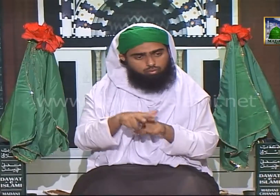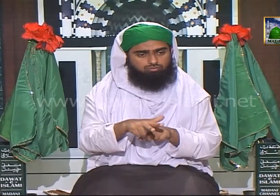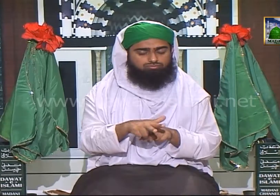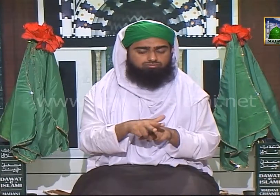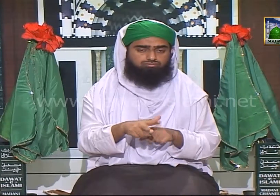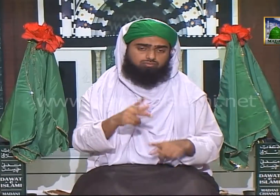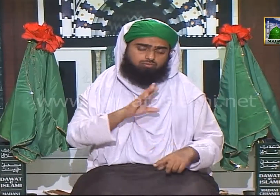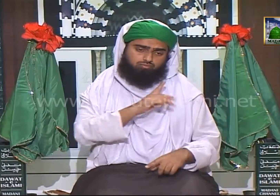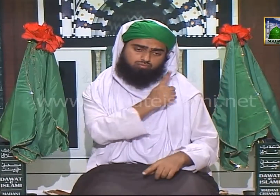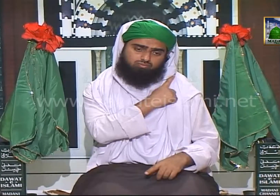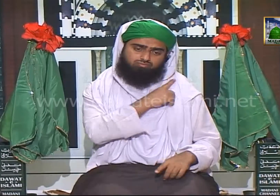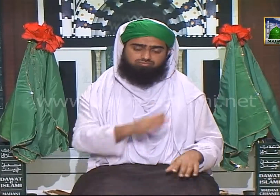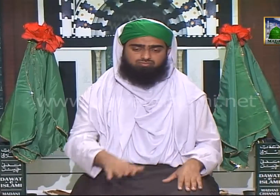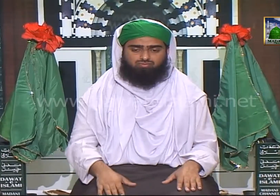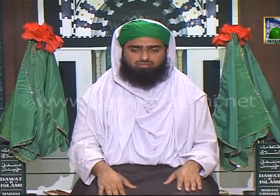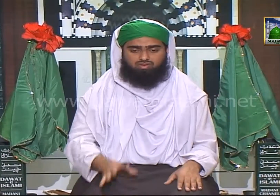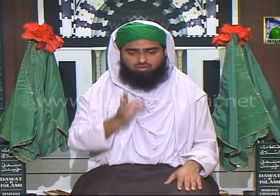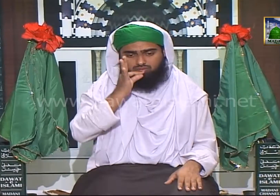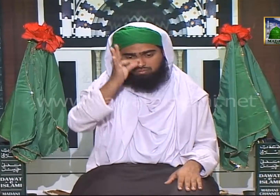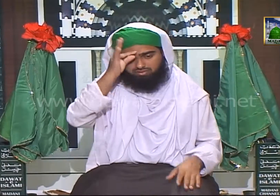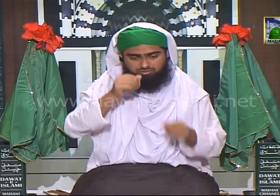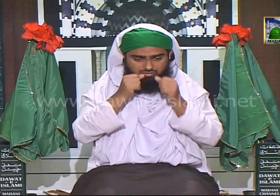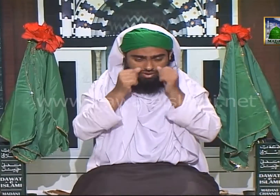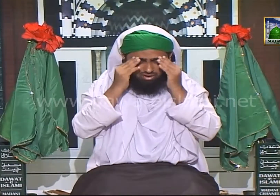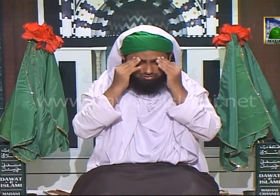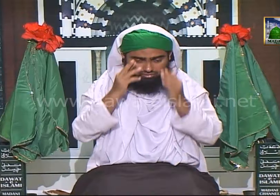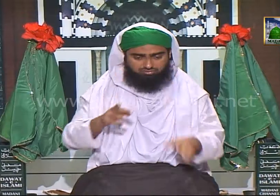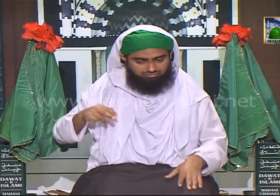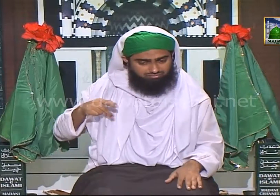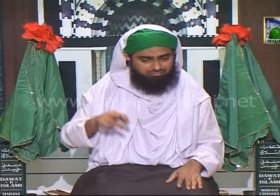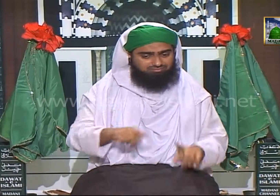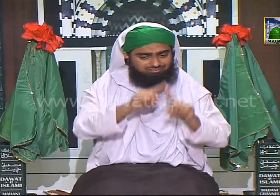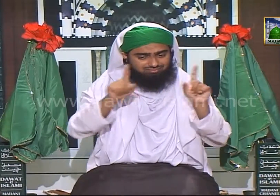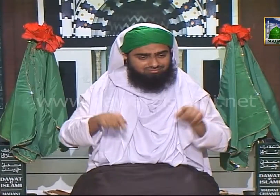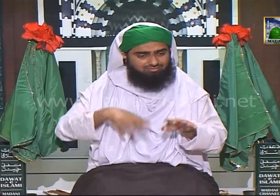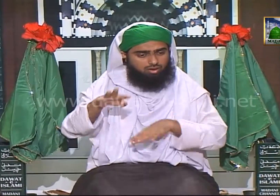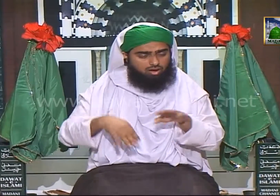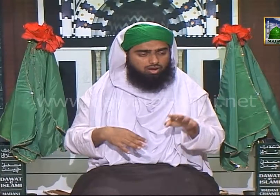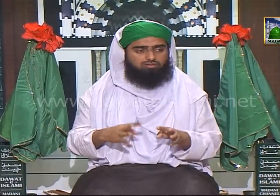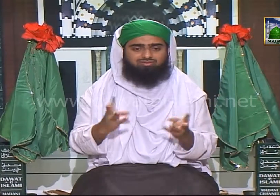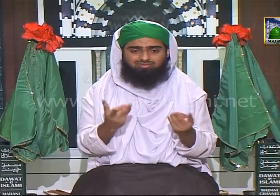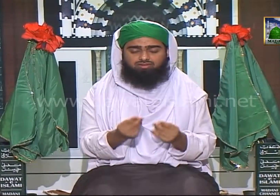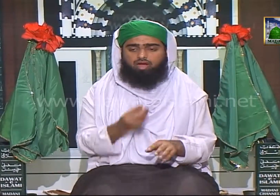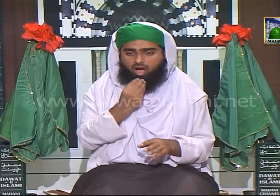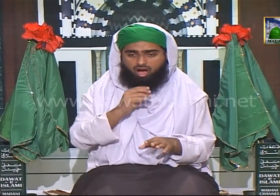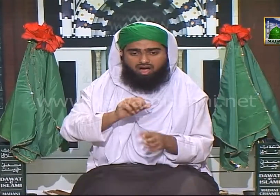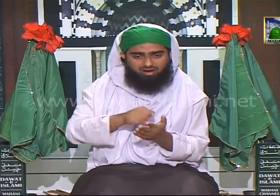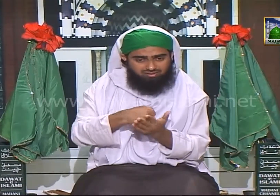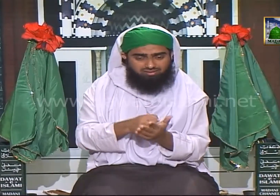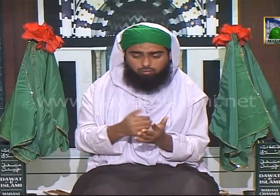علیہ وسلم نے ایک بار ایک غلے کا ڈھیر دیکھا، کوئی فروخت کر رہا تھا، تو اندر اس کے ہاتھ ڈالا، تری تھی، اندر ہاتھ ڈالا تو اس کے تری تھی،